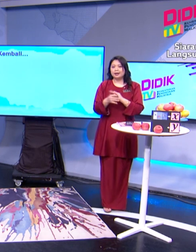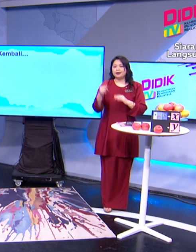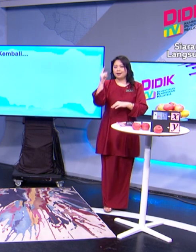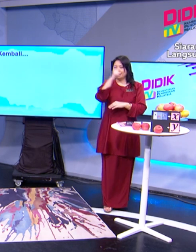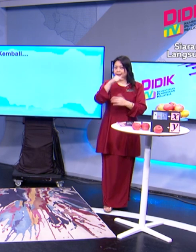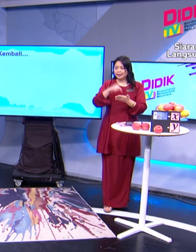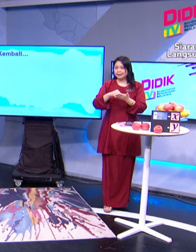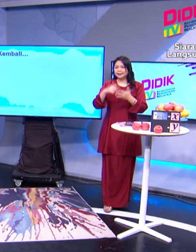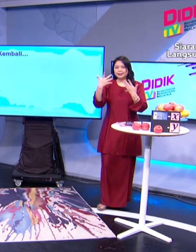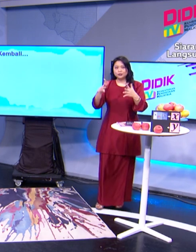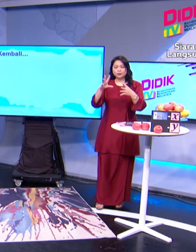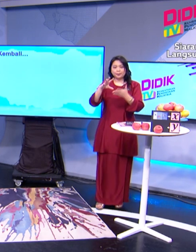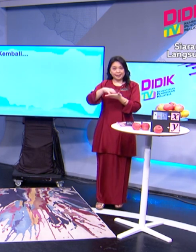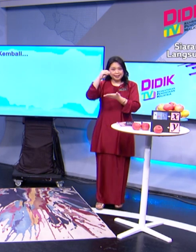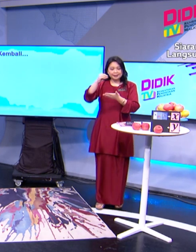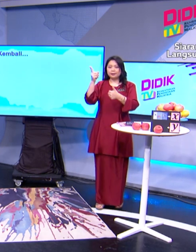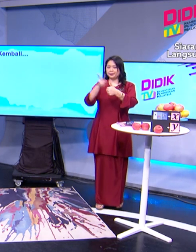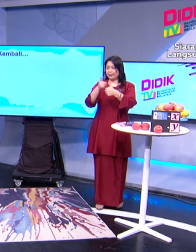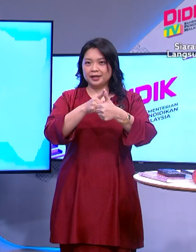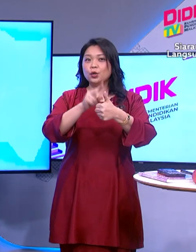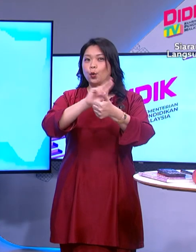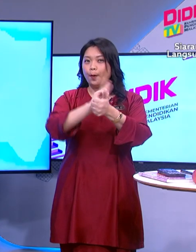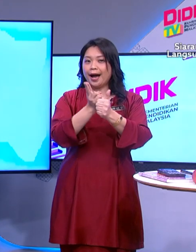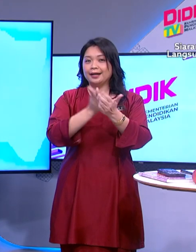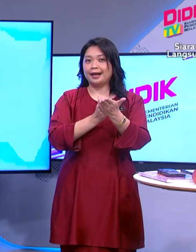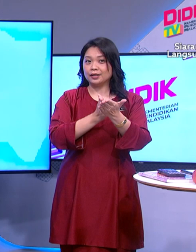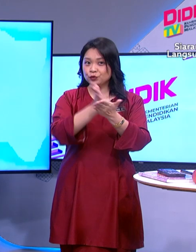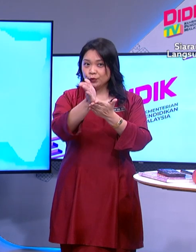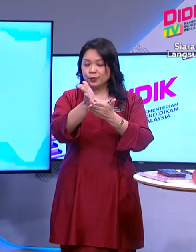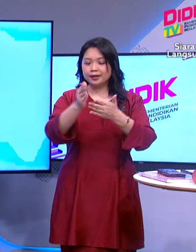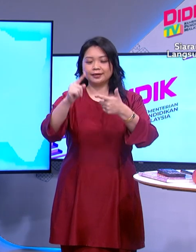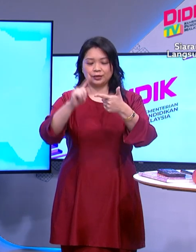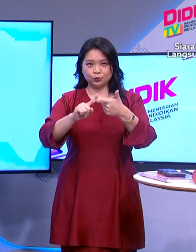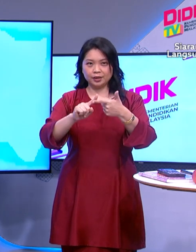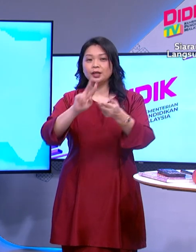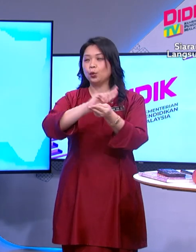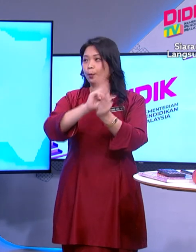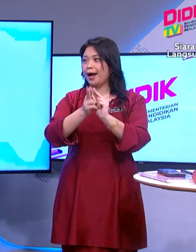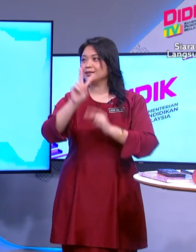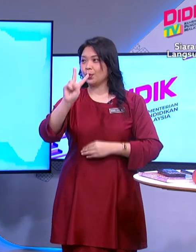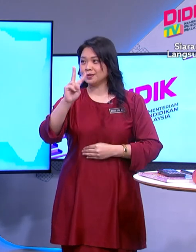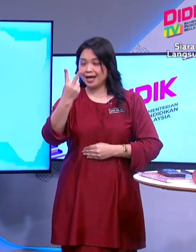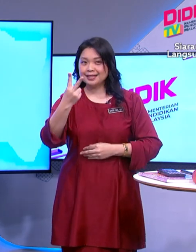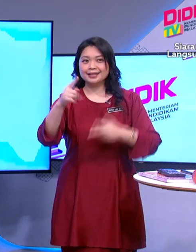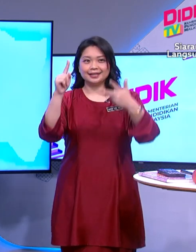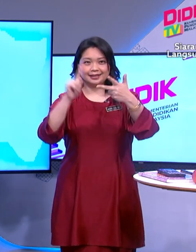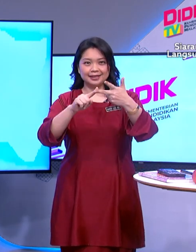hari ini kita stabil aja pertama ubahan langsung kedua ubahan songsang Barat